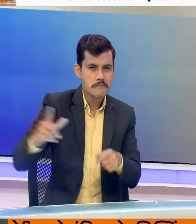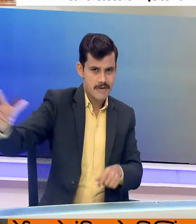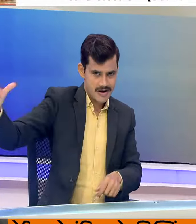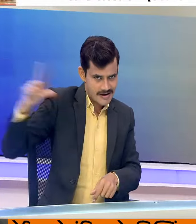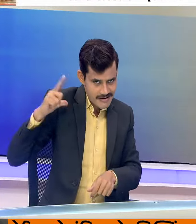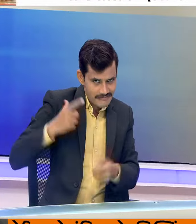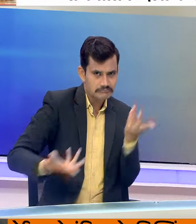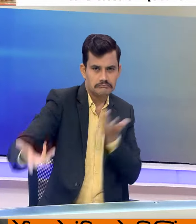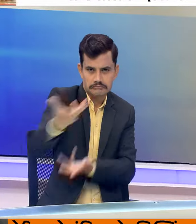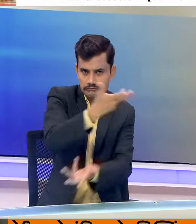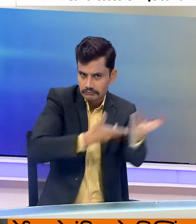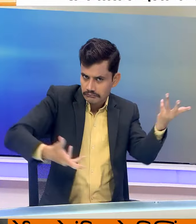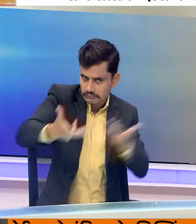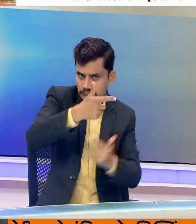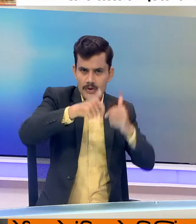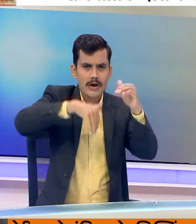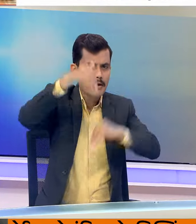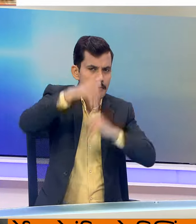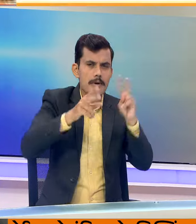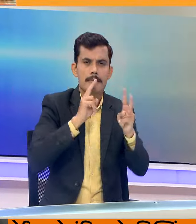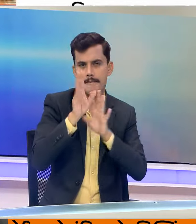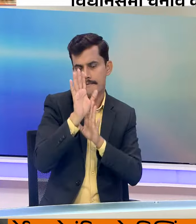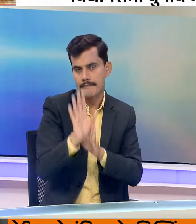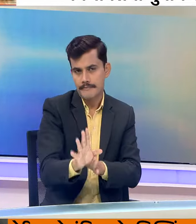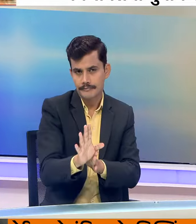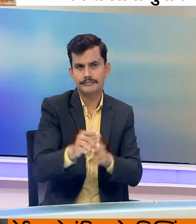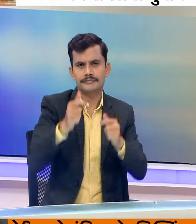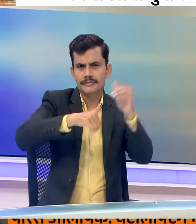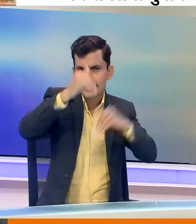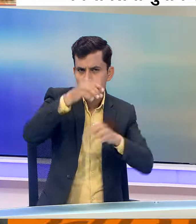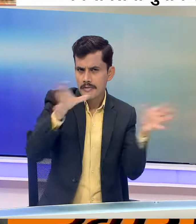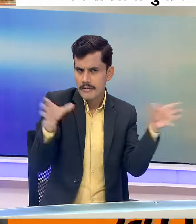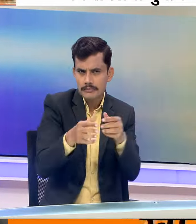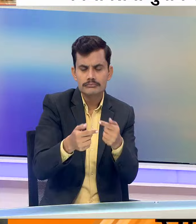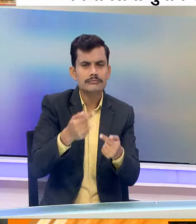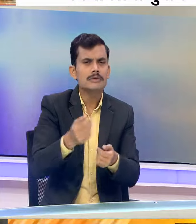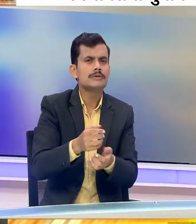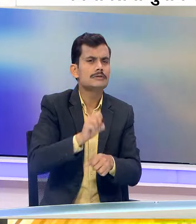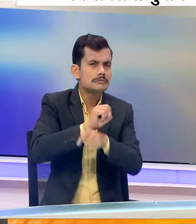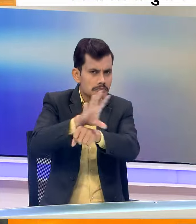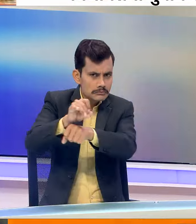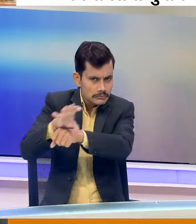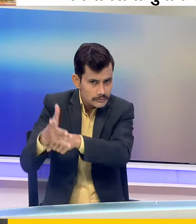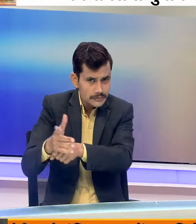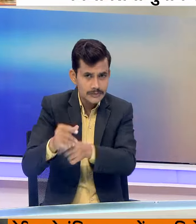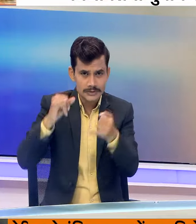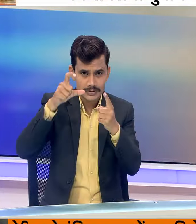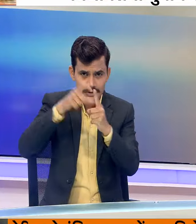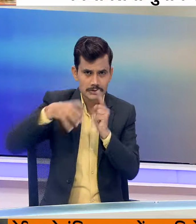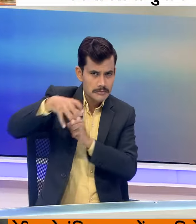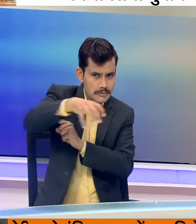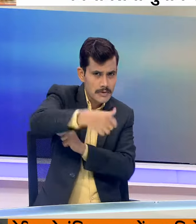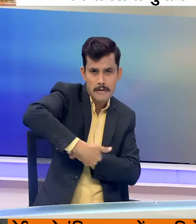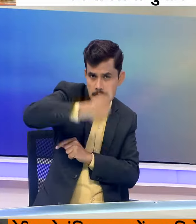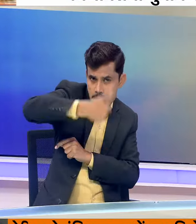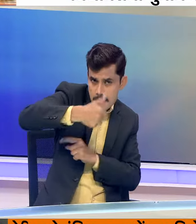कर चुनावी प्रक्रिया पर चर्चा करेंगे। राजनीतिक परामर्श के अलावा टीम विभिन्न जिलों के मजिस्ट्रेट और